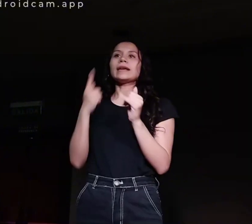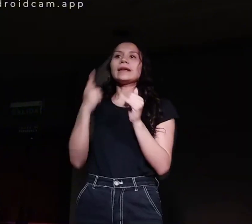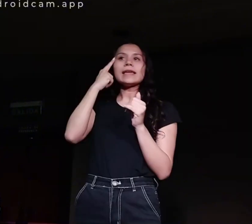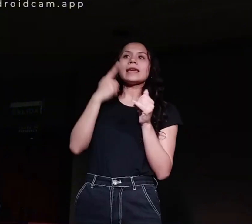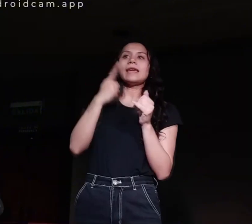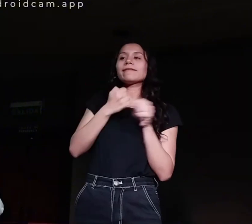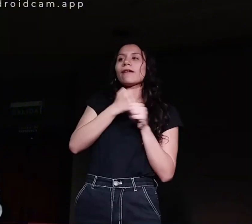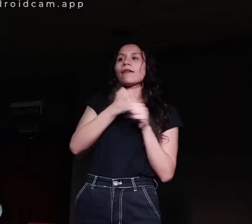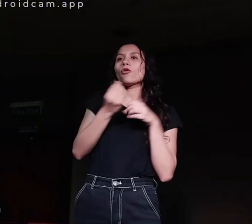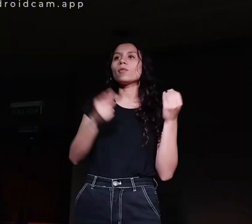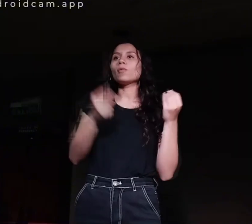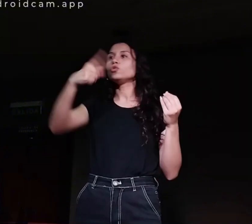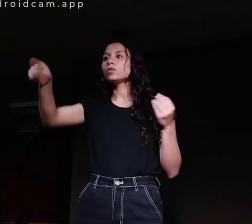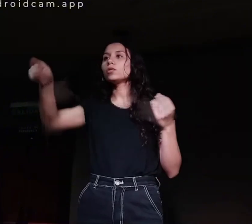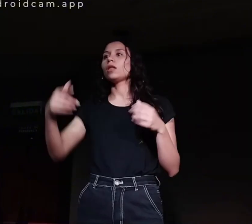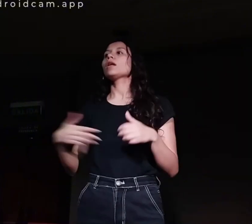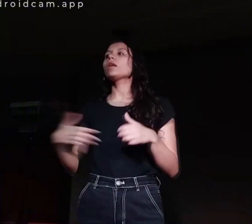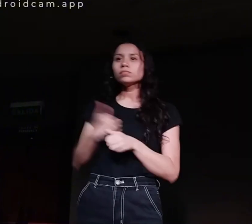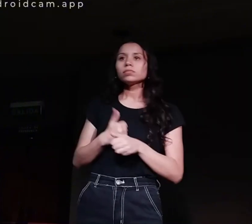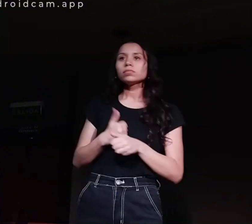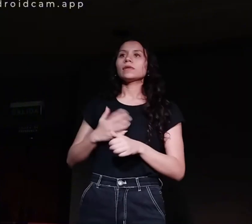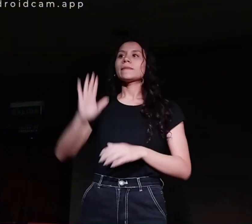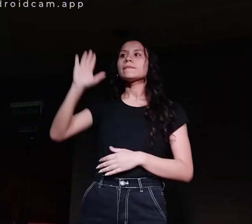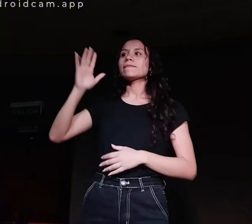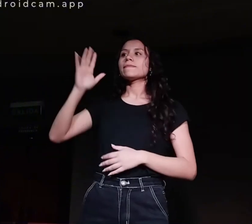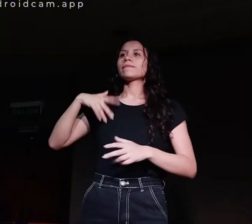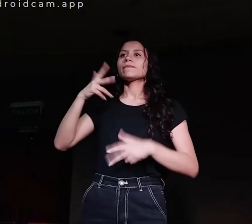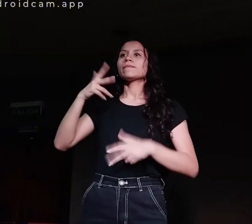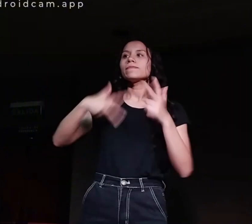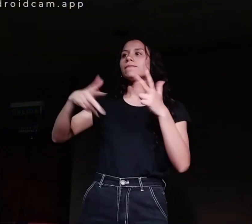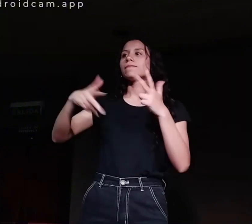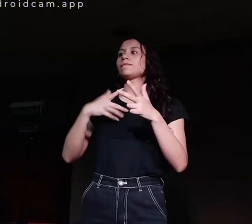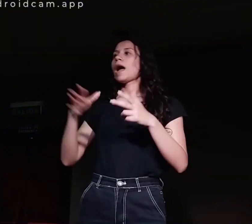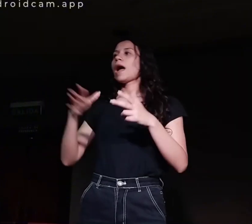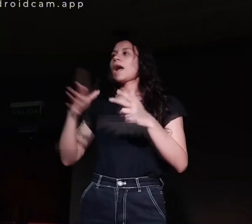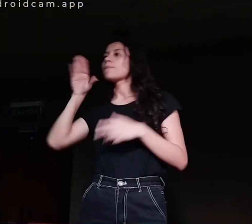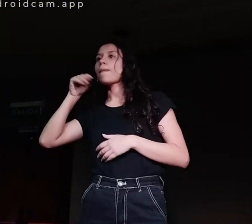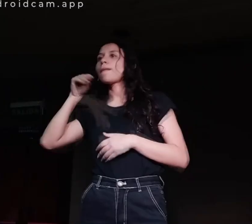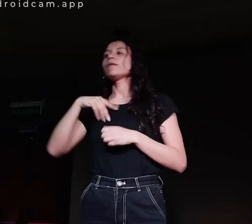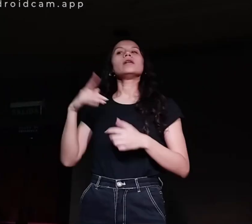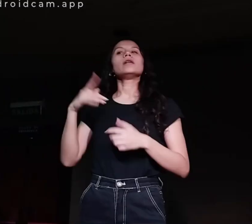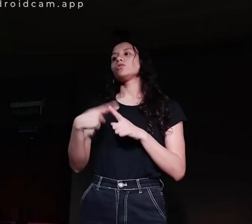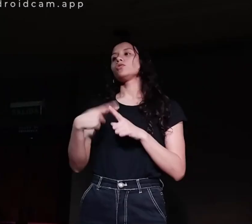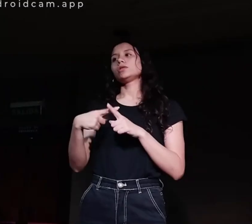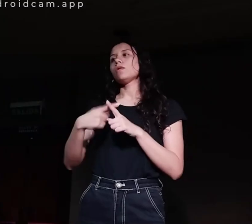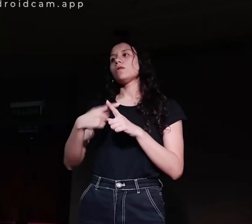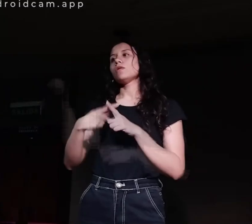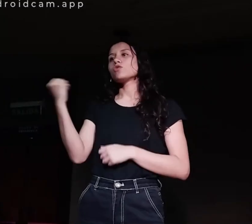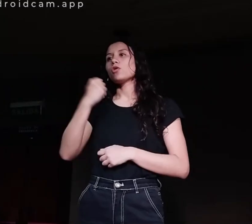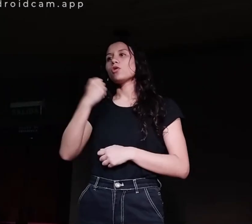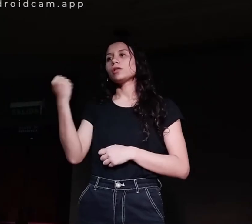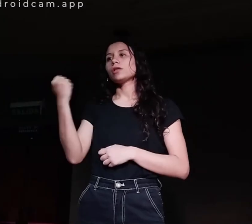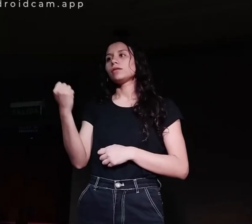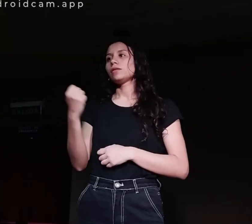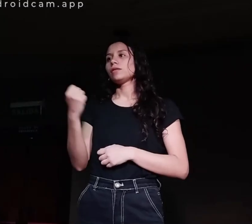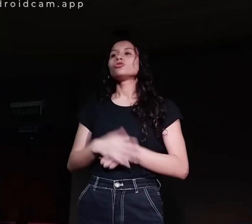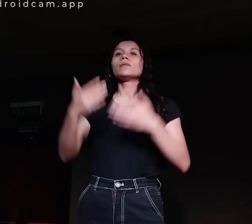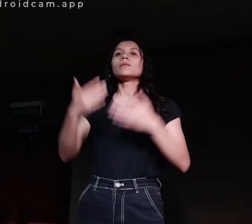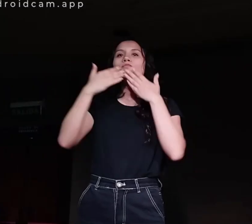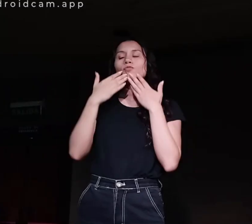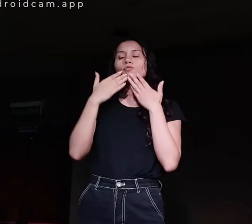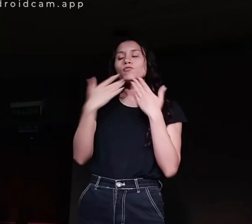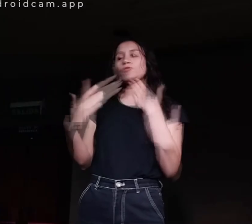paren, hablen, todo, enseñen y eso está muy bueno. Así que muchas gracias por estar